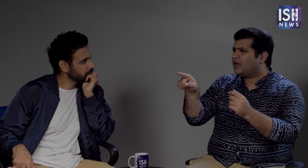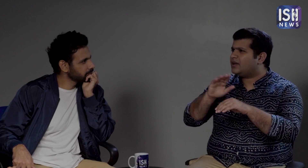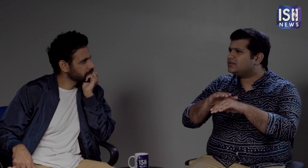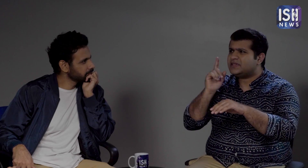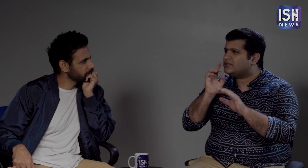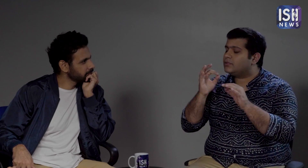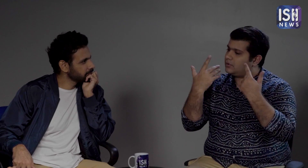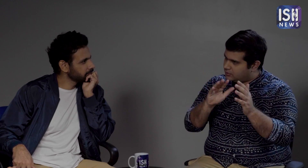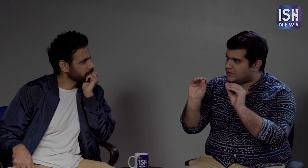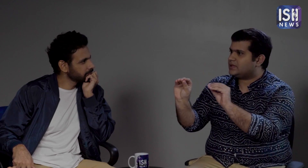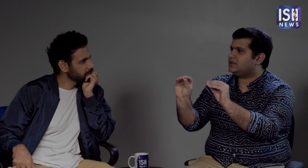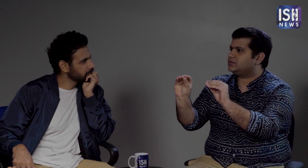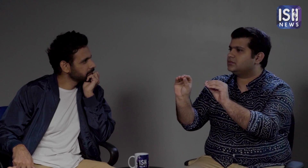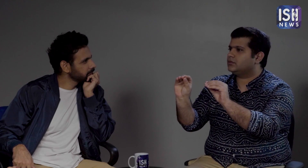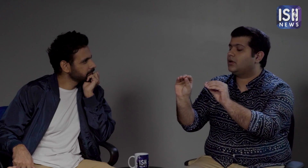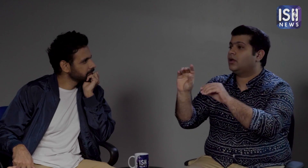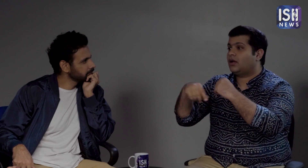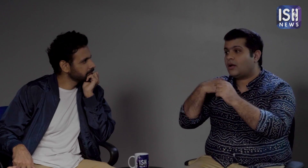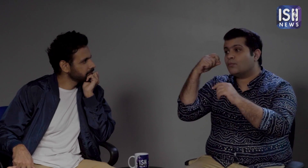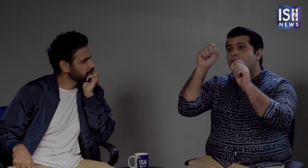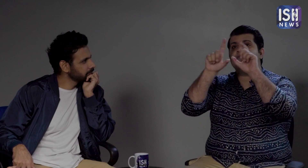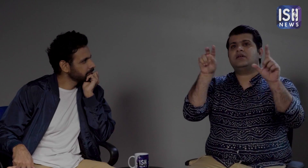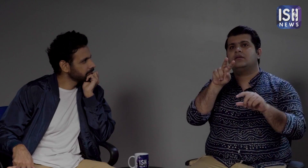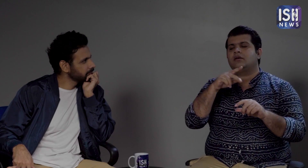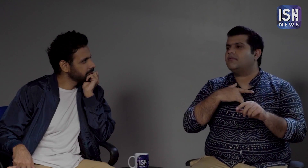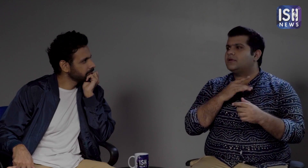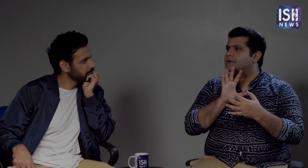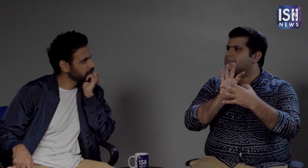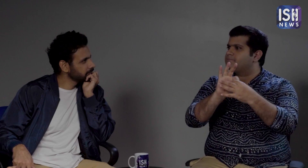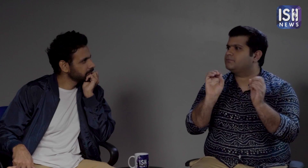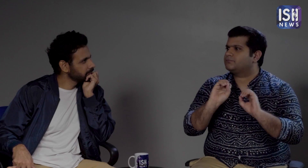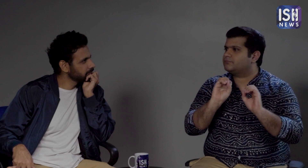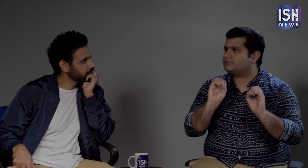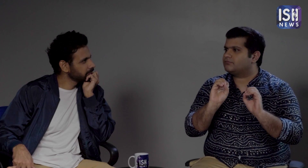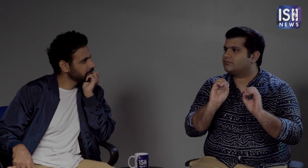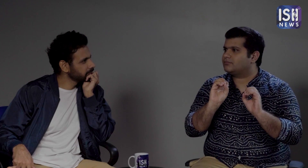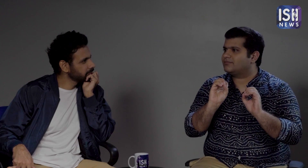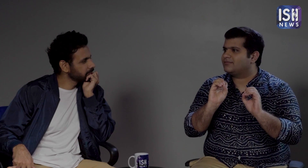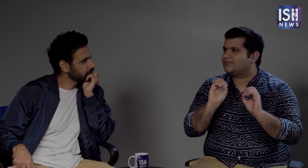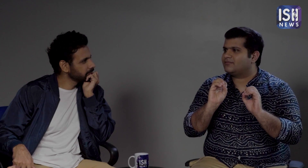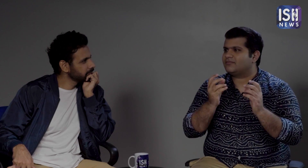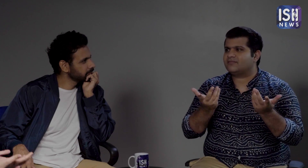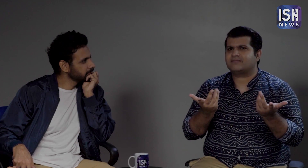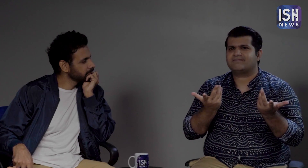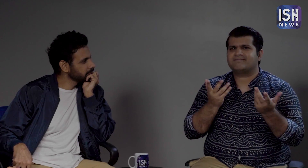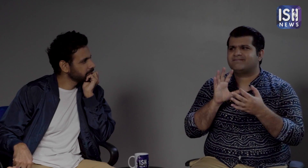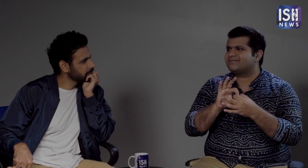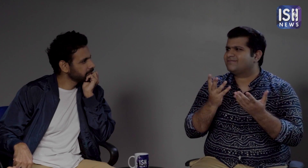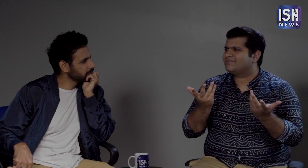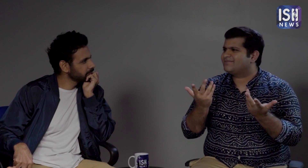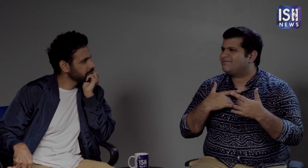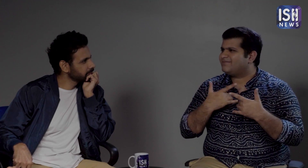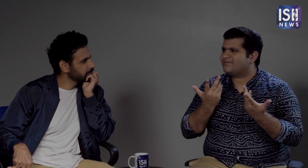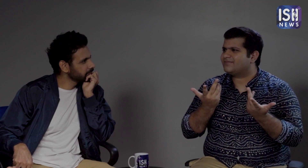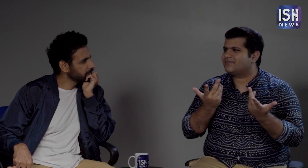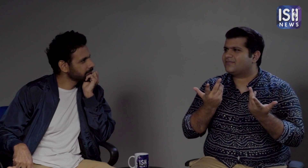जब एक्टिंग होता है, नहीं हम हियरिंग एक्टर्स को लाएंगे, उनको साइन लैंग्वेज सिखाएंगे, बट वो इतना फ्लुएंटली डायलॉग्स नहीं बोल